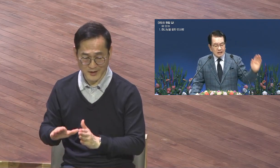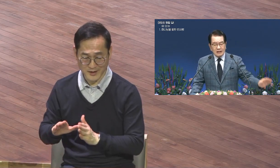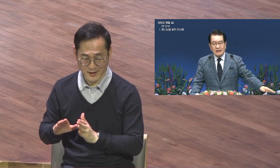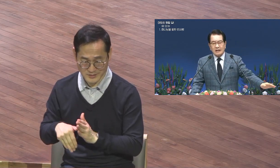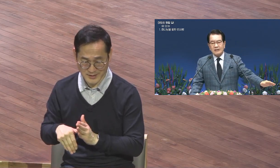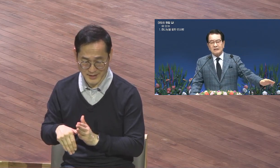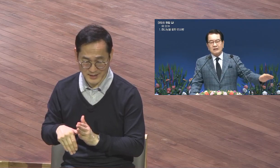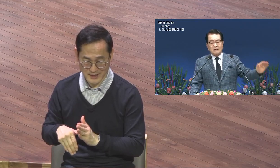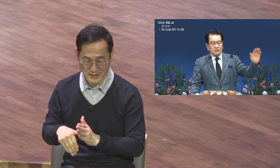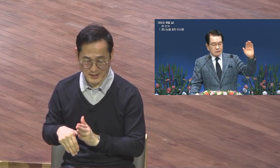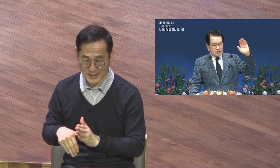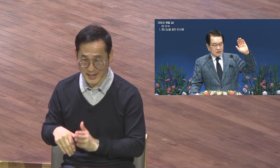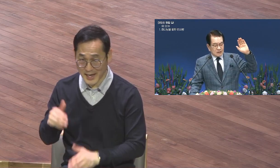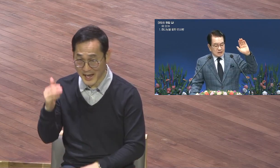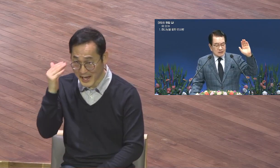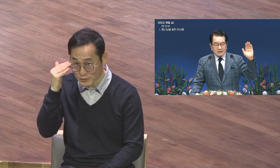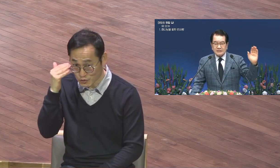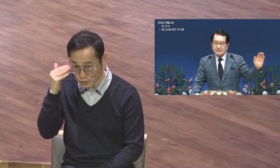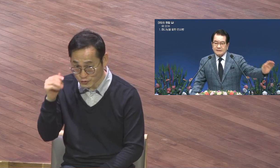거기 태어난 아이의 영어하고